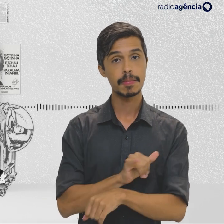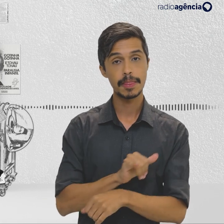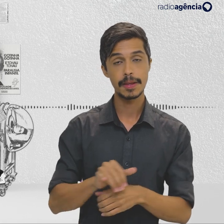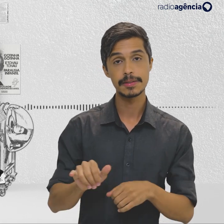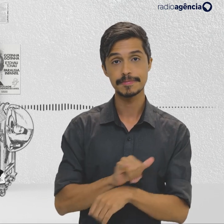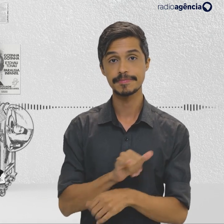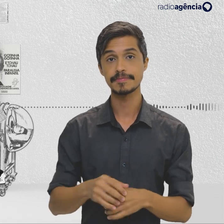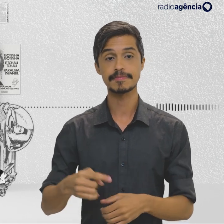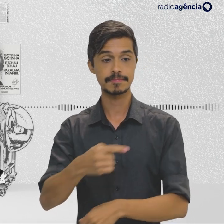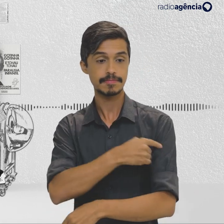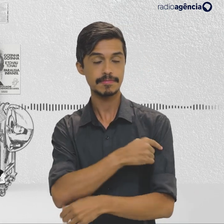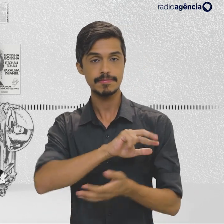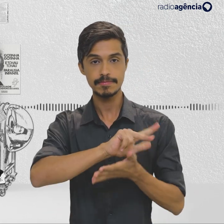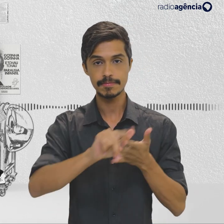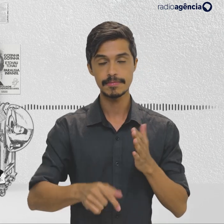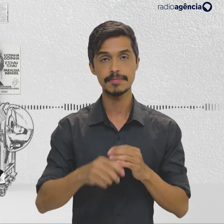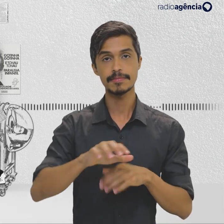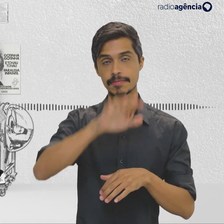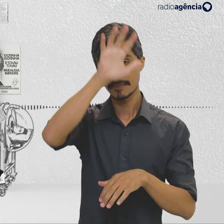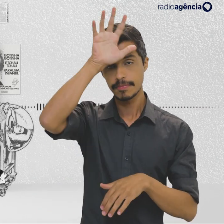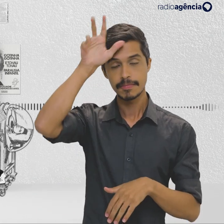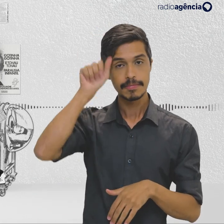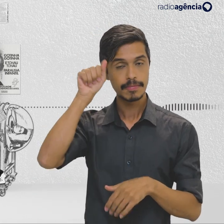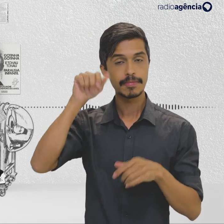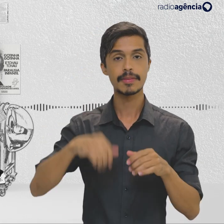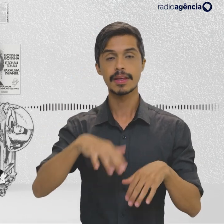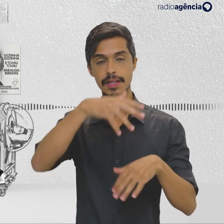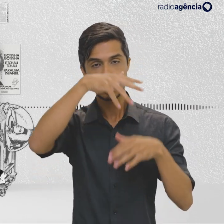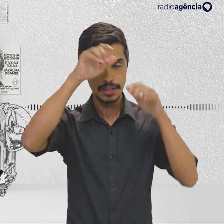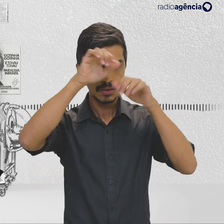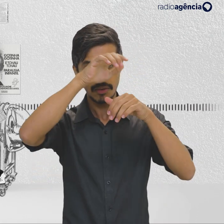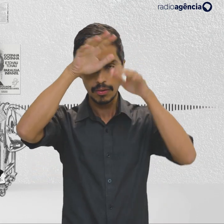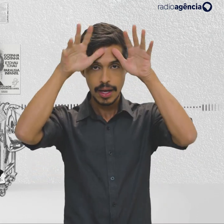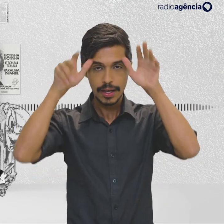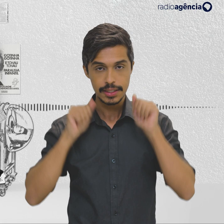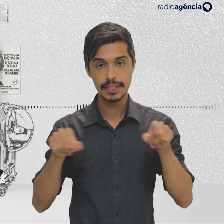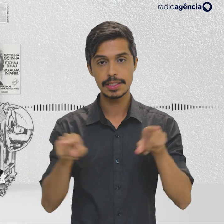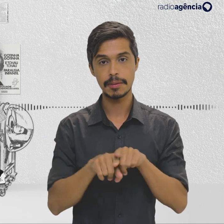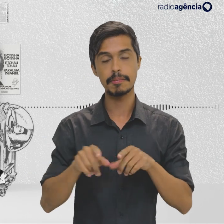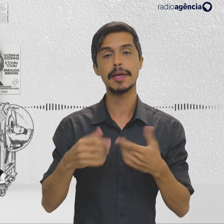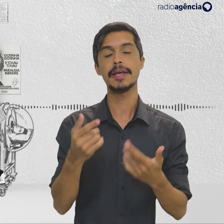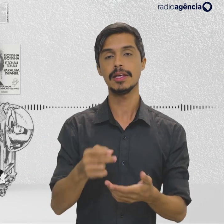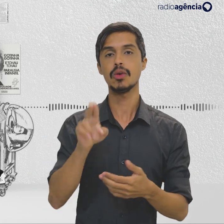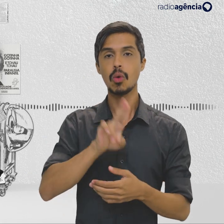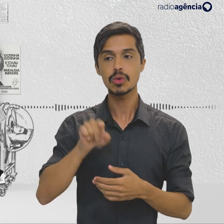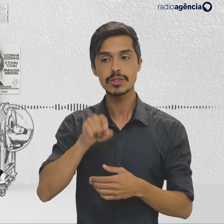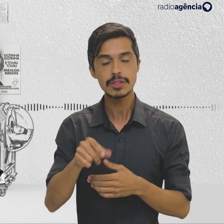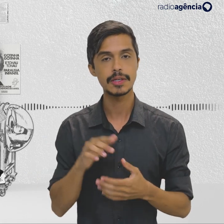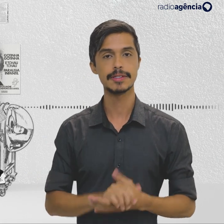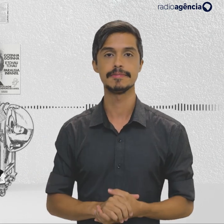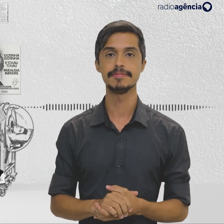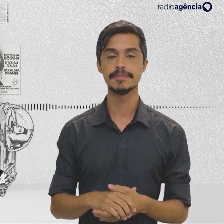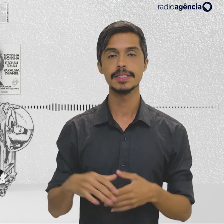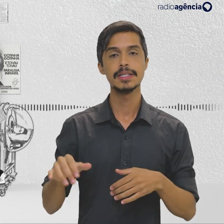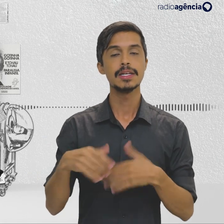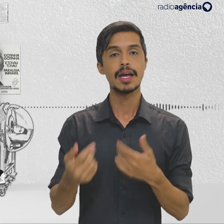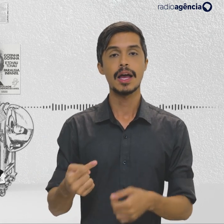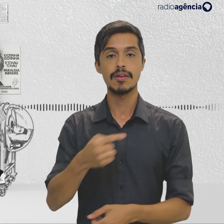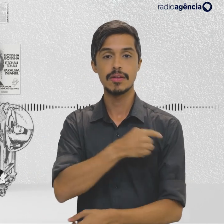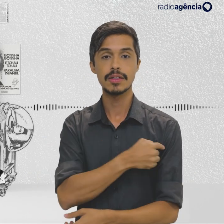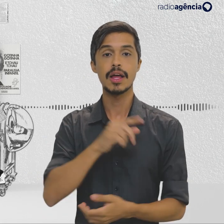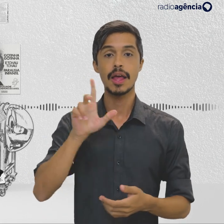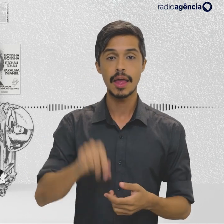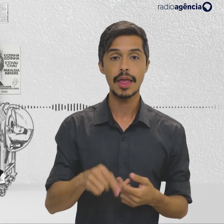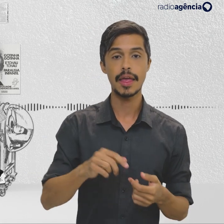a estratégia de multivacinação adotada no Amazonas e no Acre desde junho por exemplo prevê essas ações as vacinas